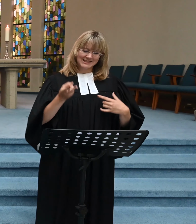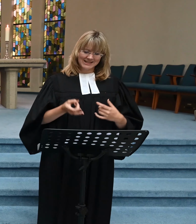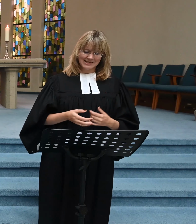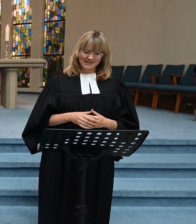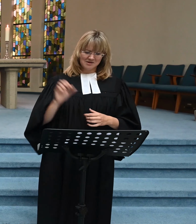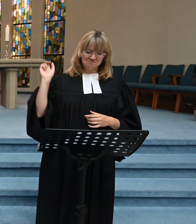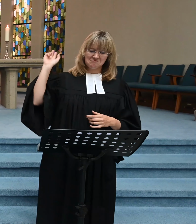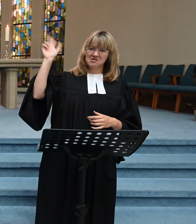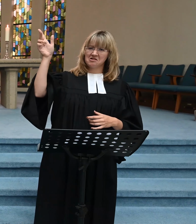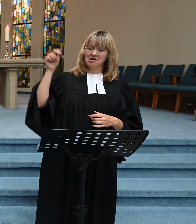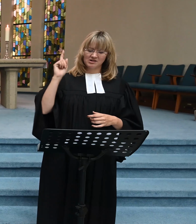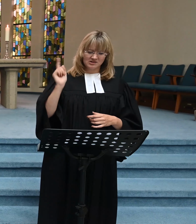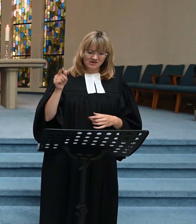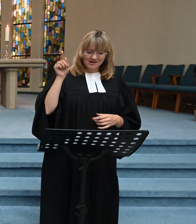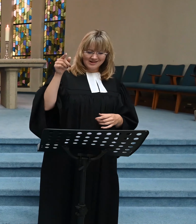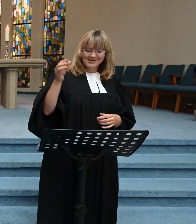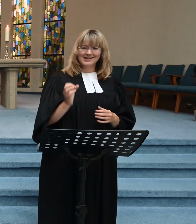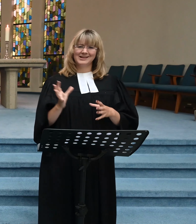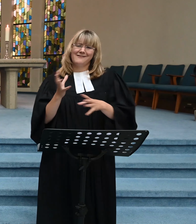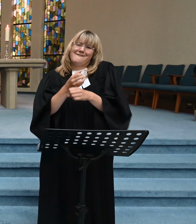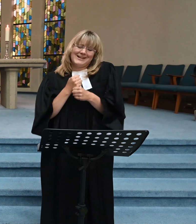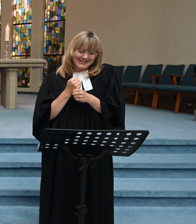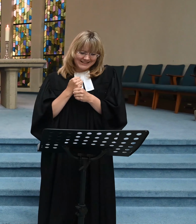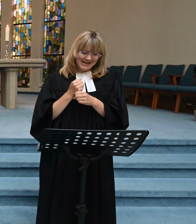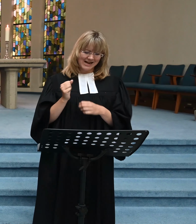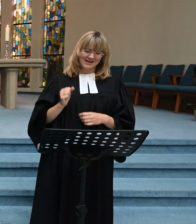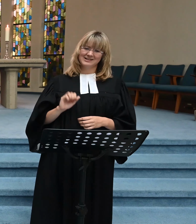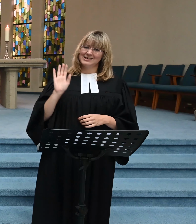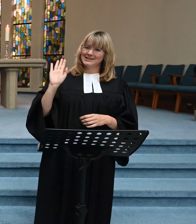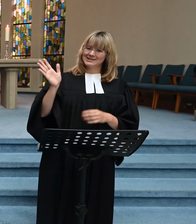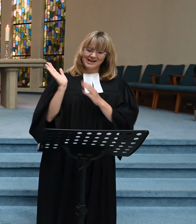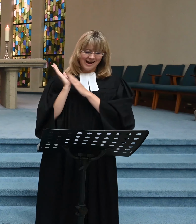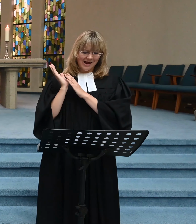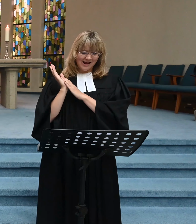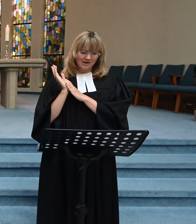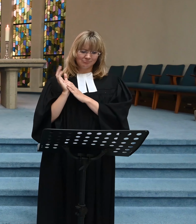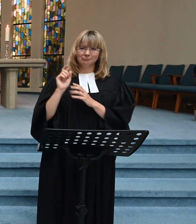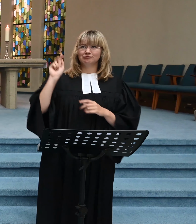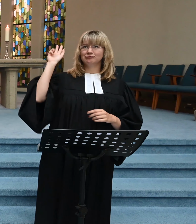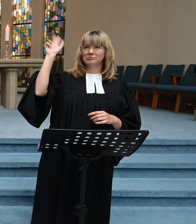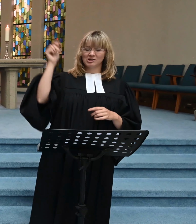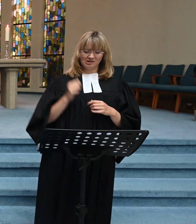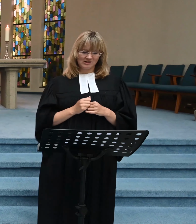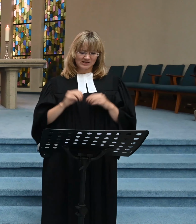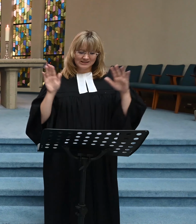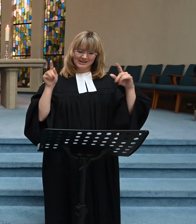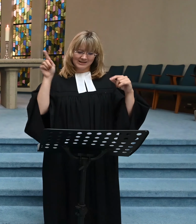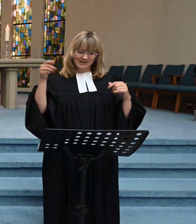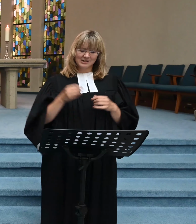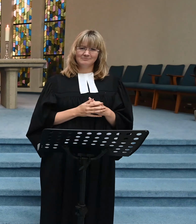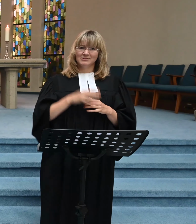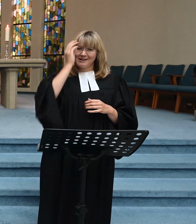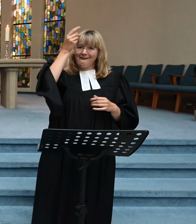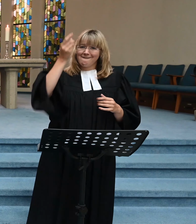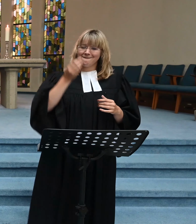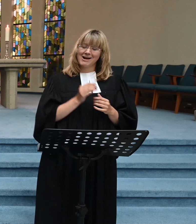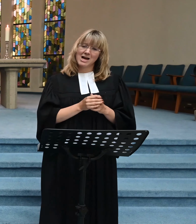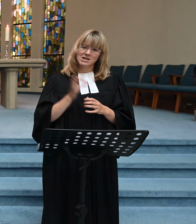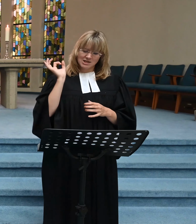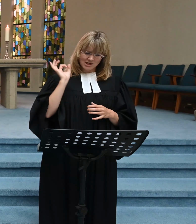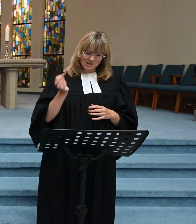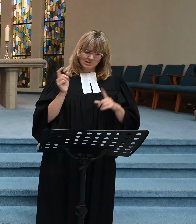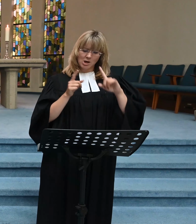uns wiedersehen, da halte Gott dich fest in seiner Hand. Und so segne dich Gott, der Vater, der